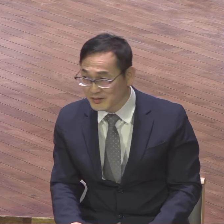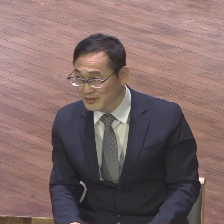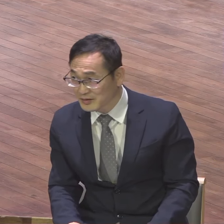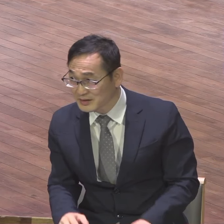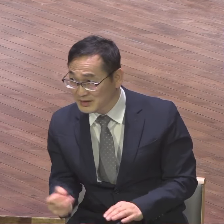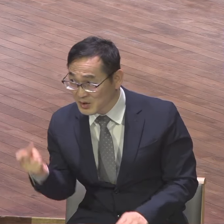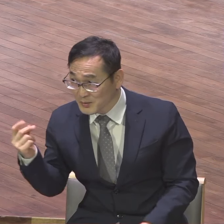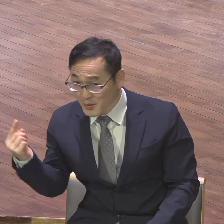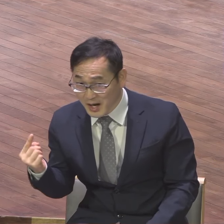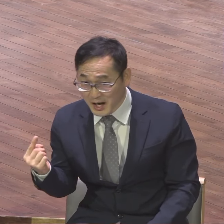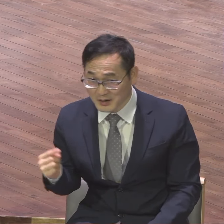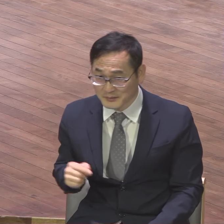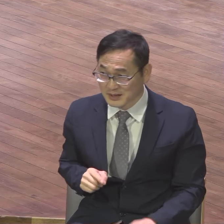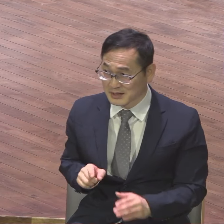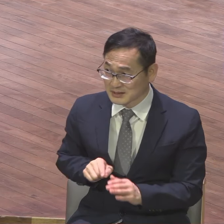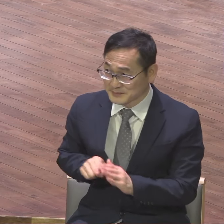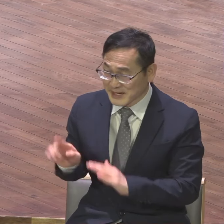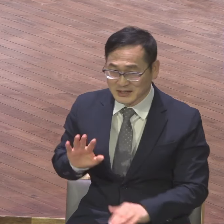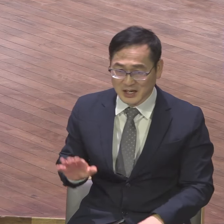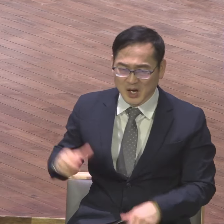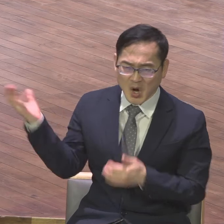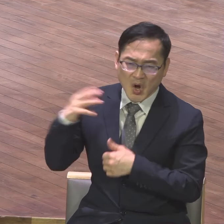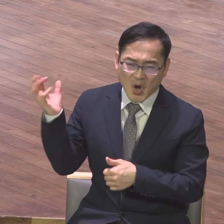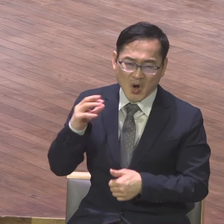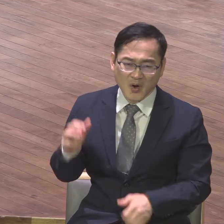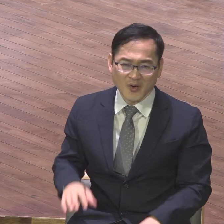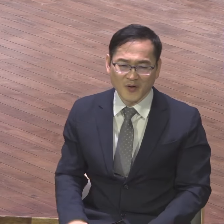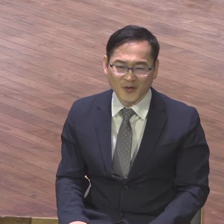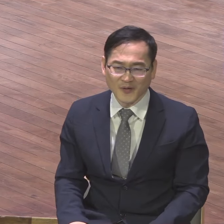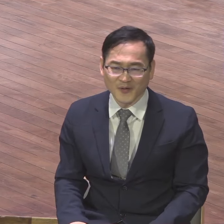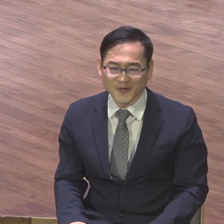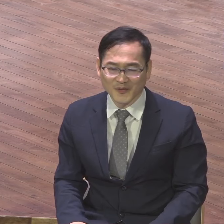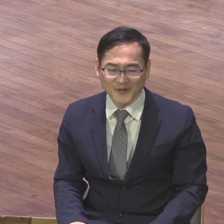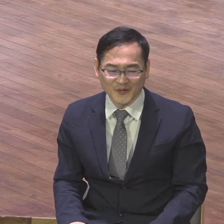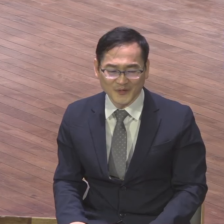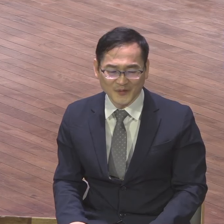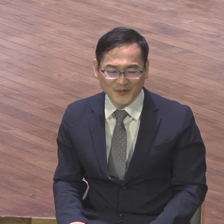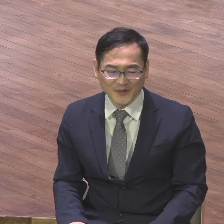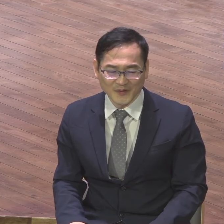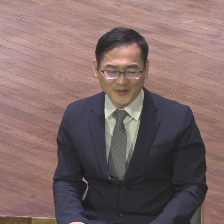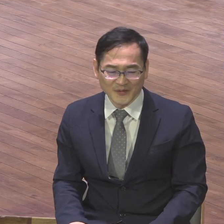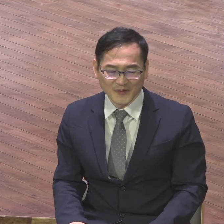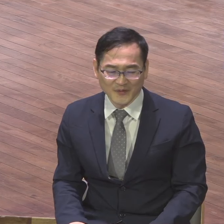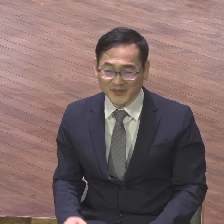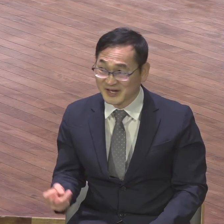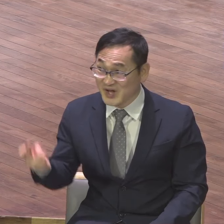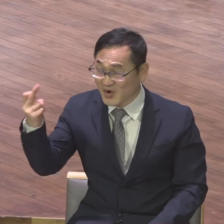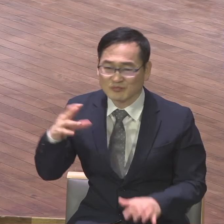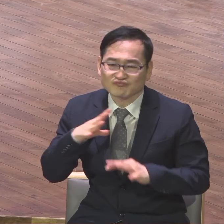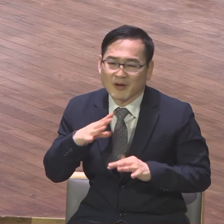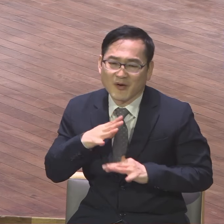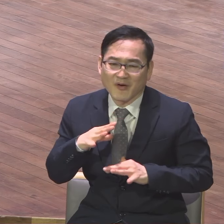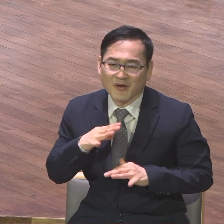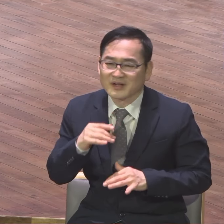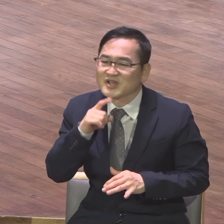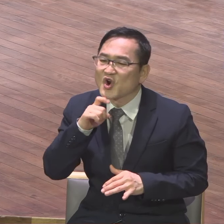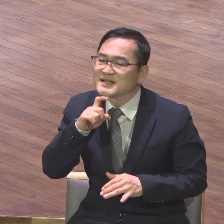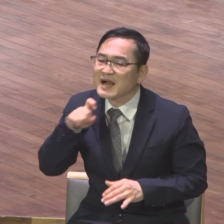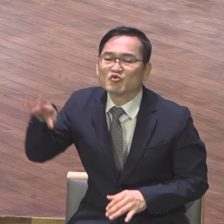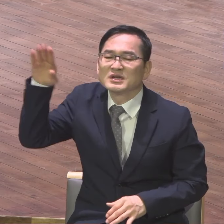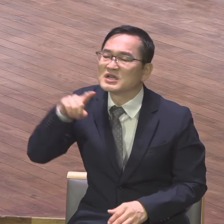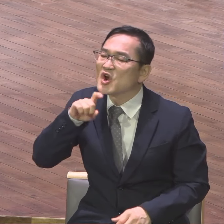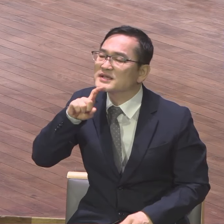오면 집에 들어갈 힘이 없어. 내가 차라리 사자 같으면 싸우겠는데 형님은 너무 겁나. 11살 많아